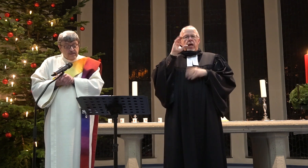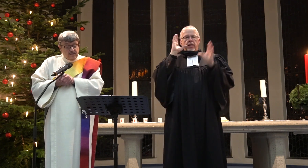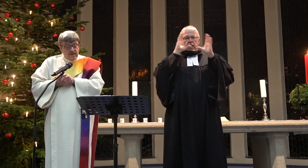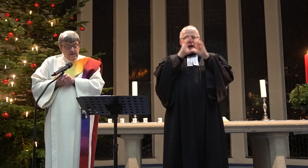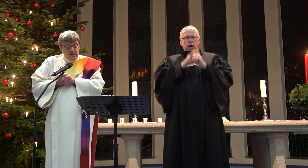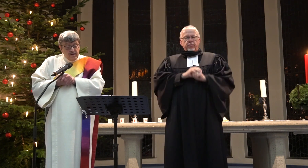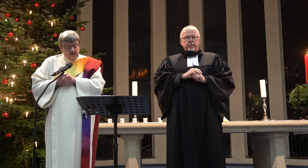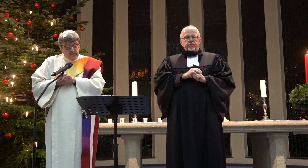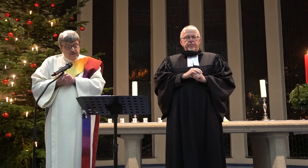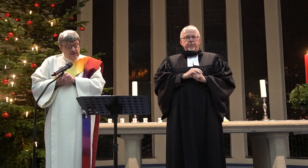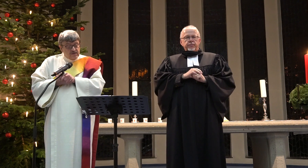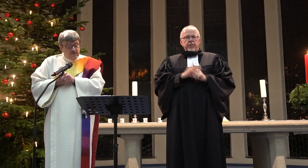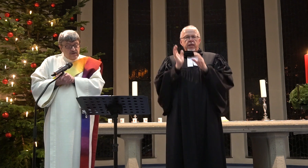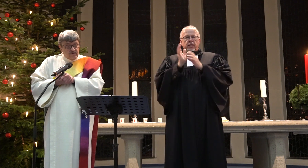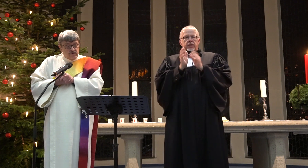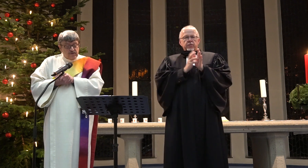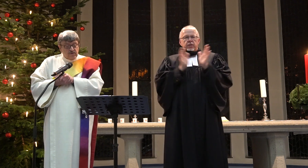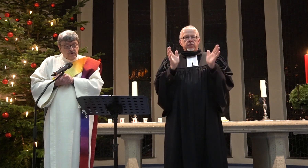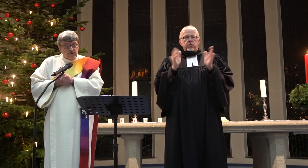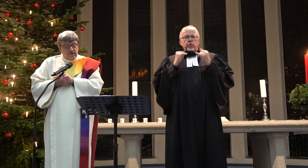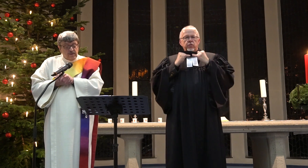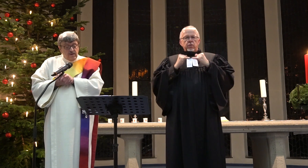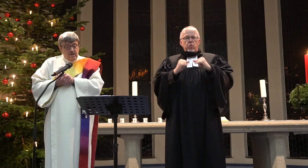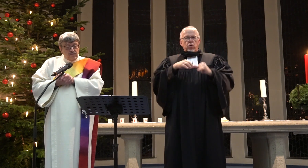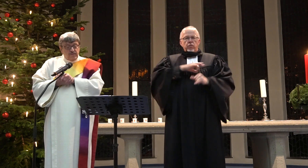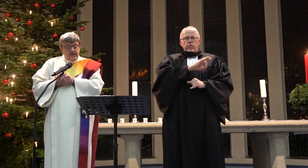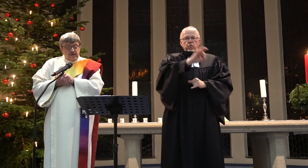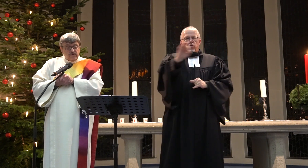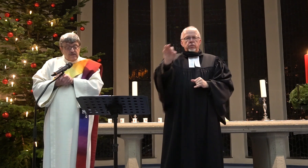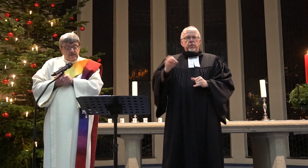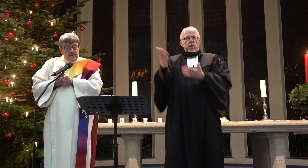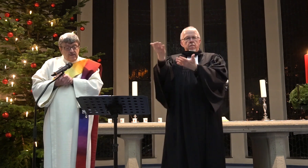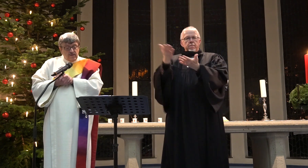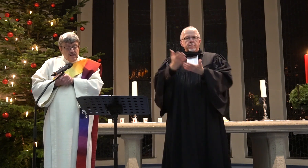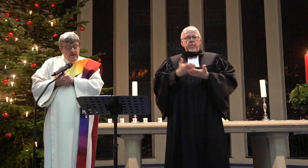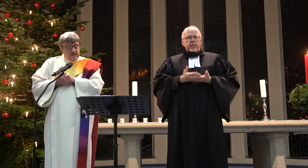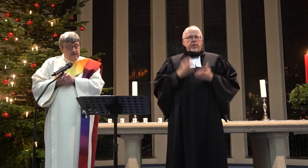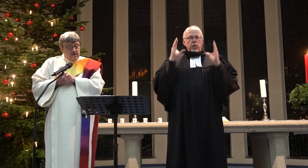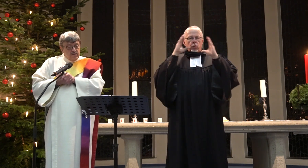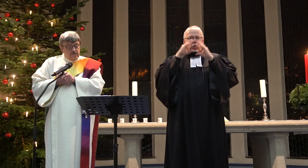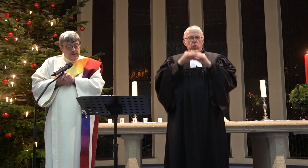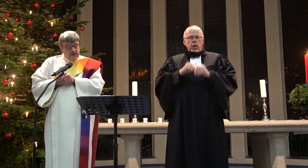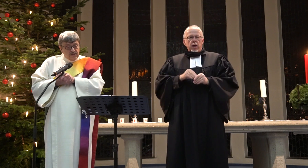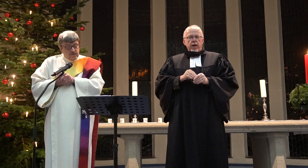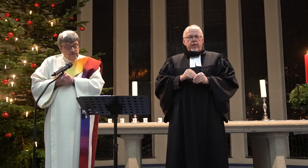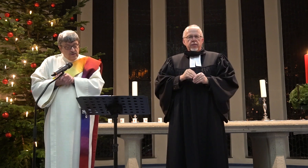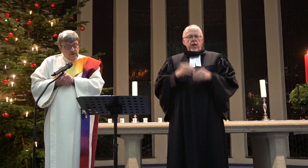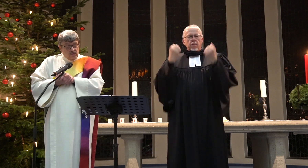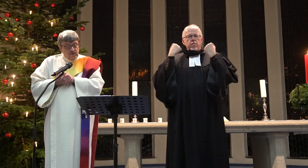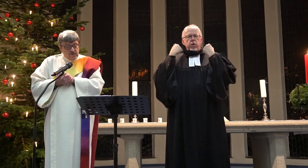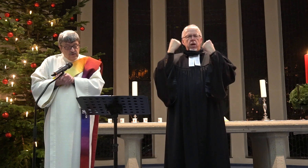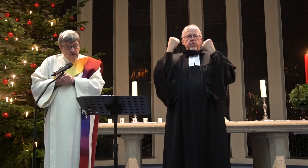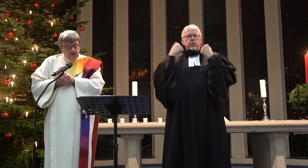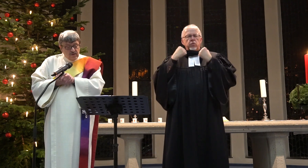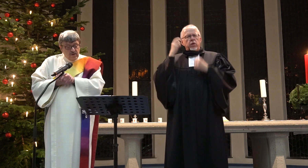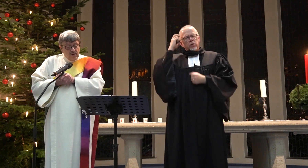Heiligabend. Jesus Christus ist für uns geboren und bringt uns in die Dunkelheit und Belastung